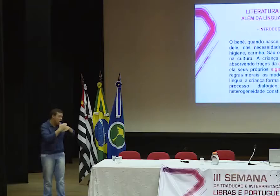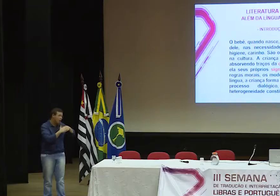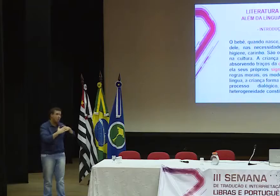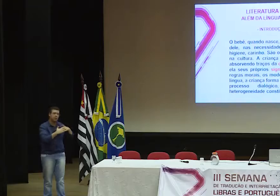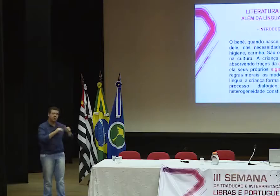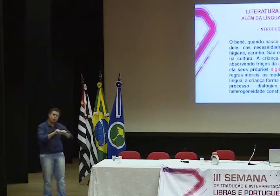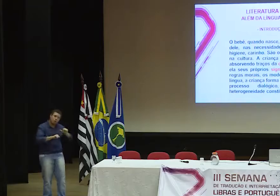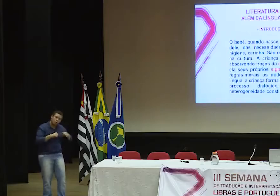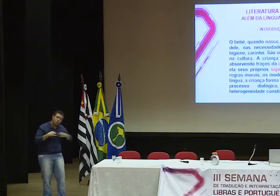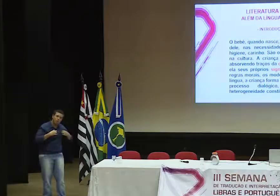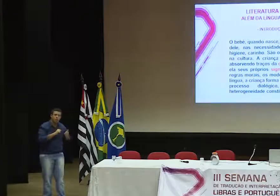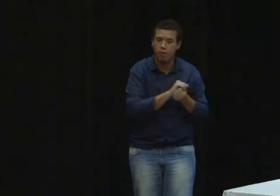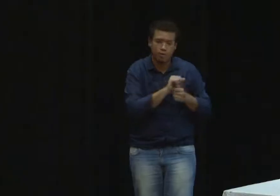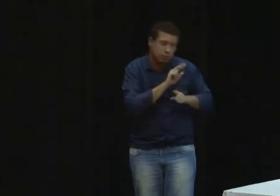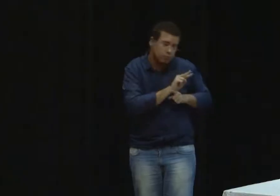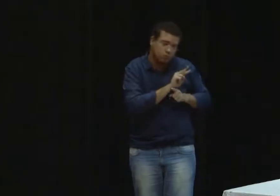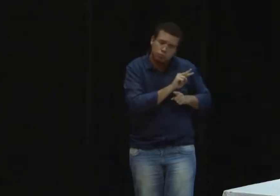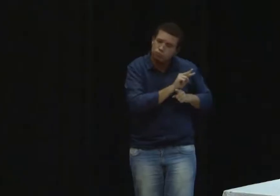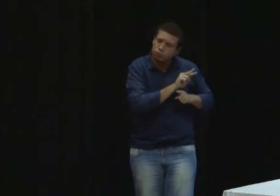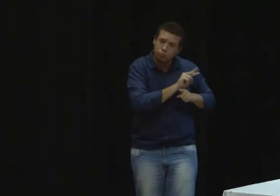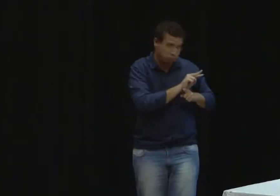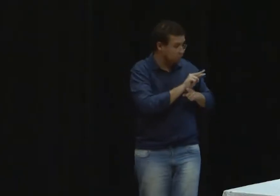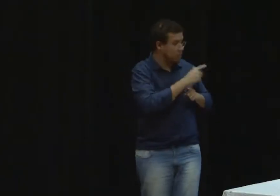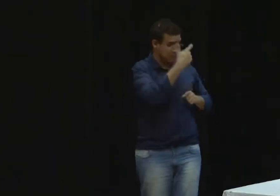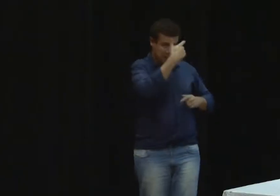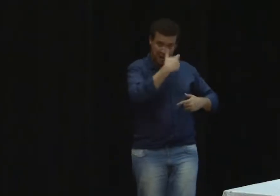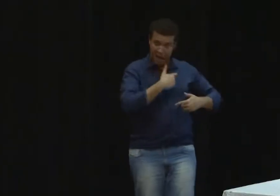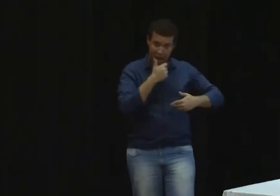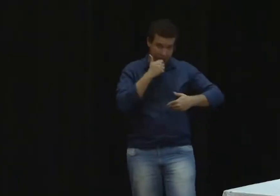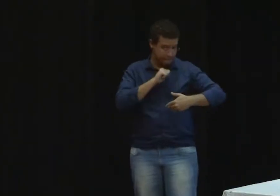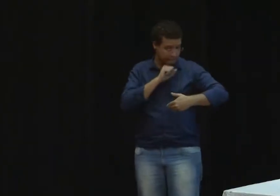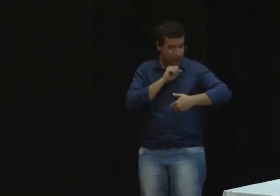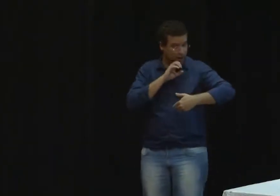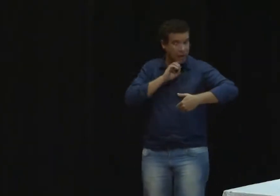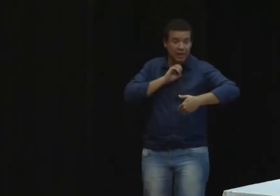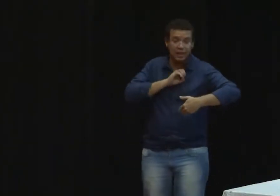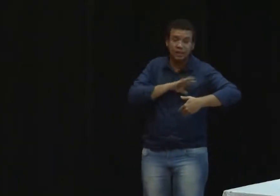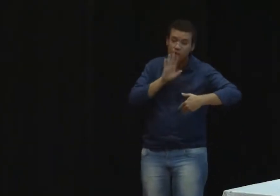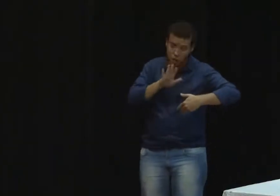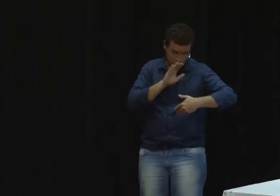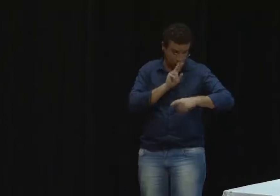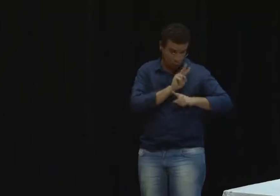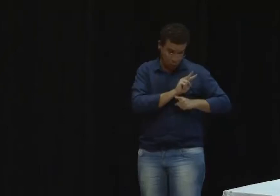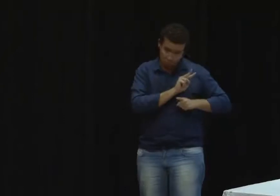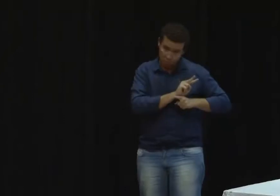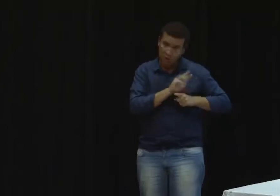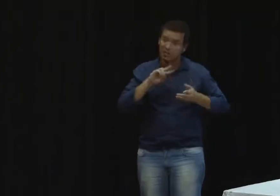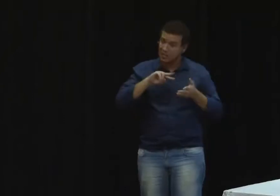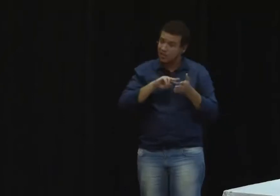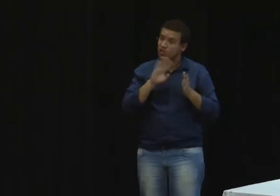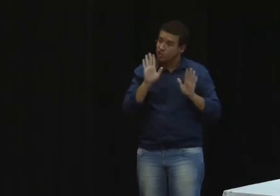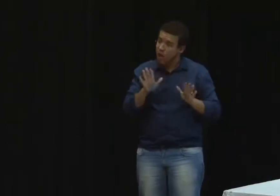de carinho, de roupa limpa. Então a mãe, nesse momento do